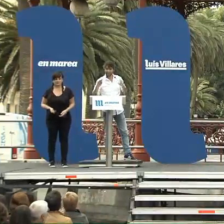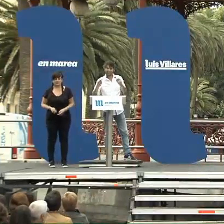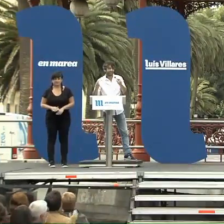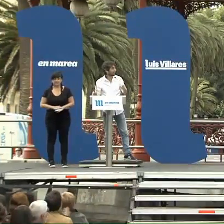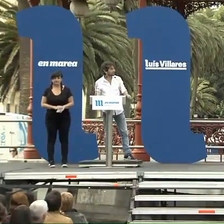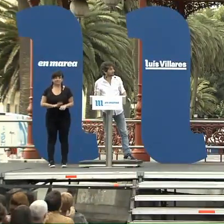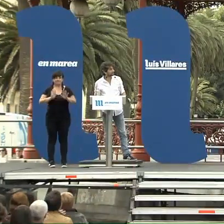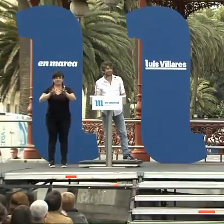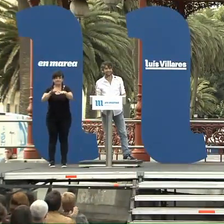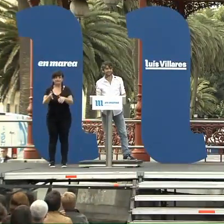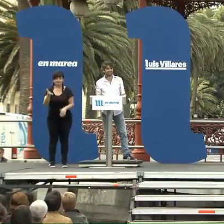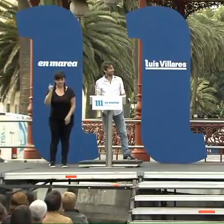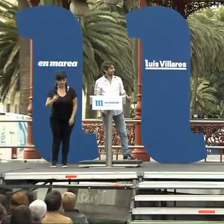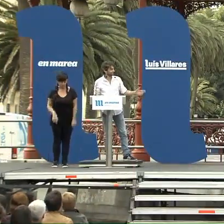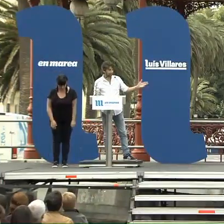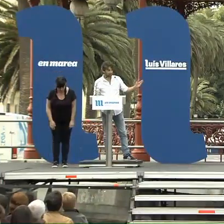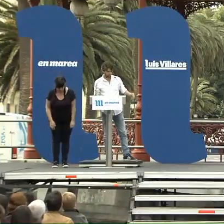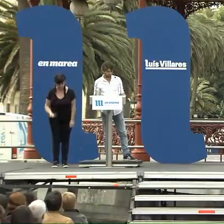Ben, e agora